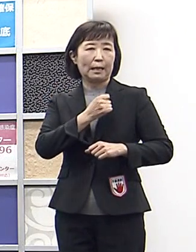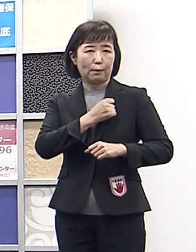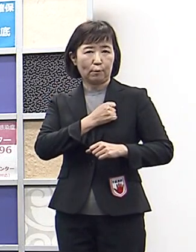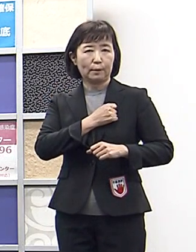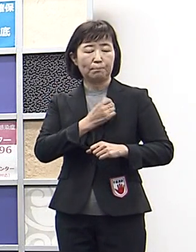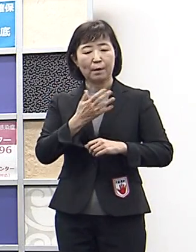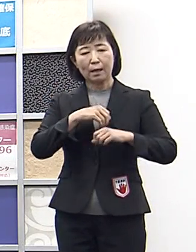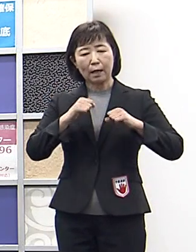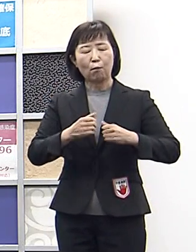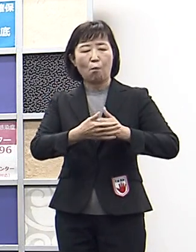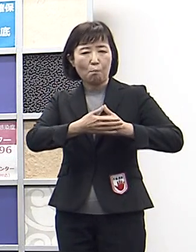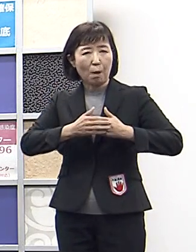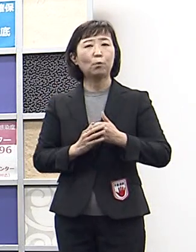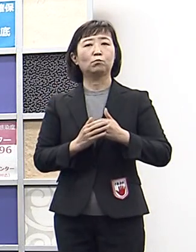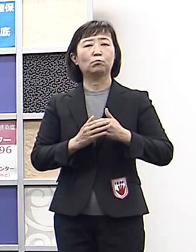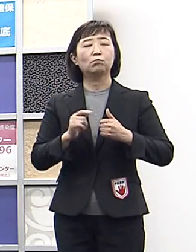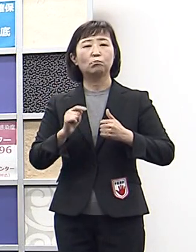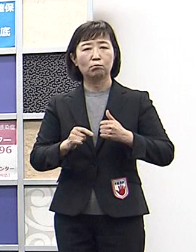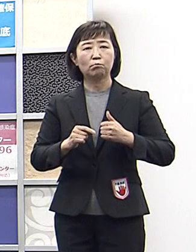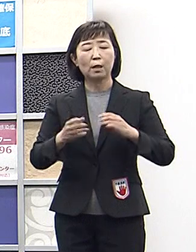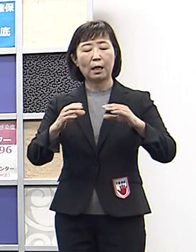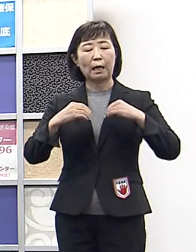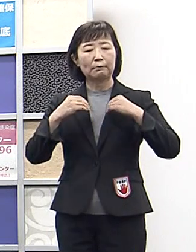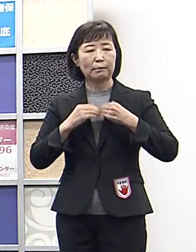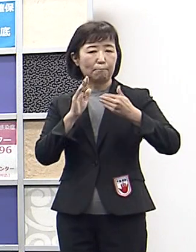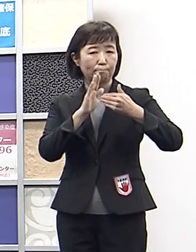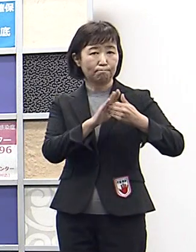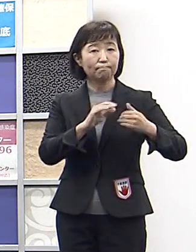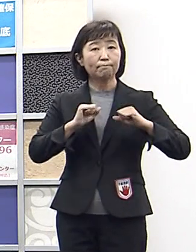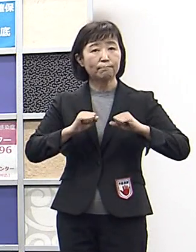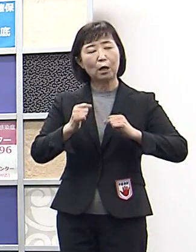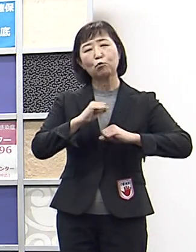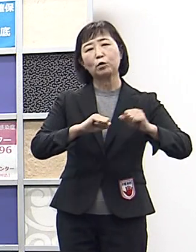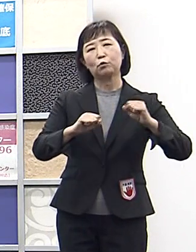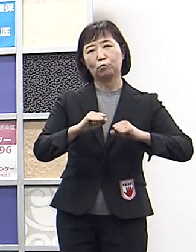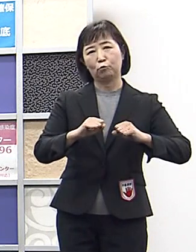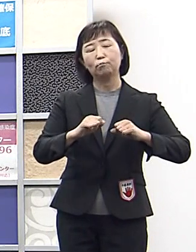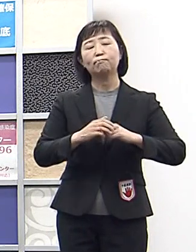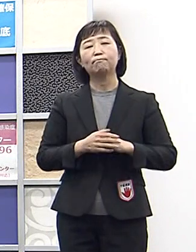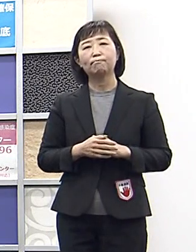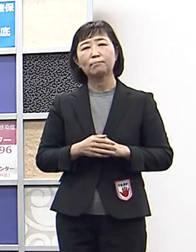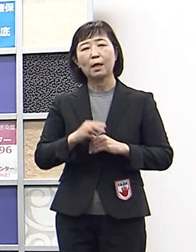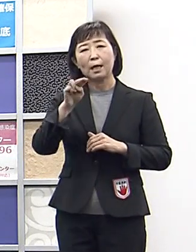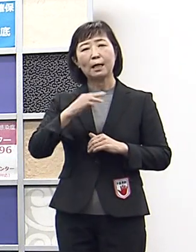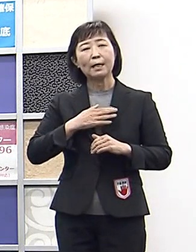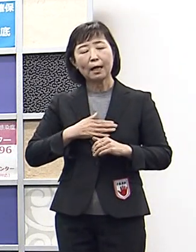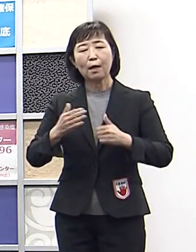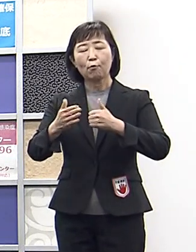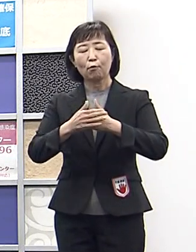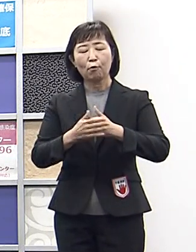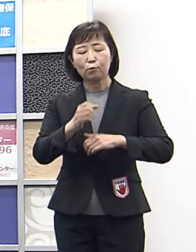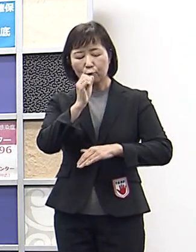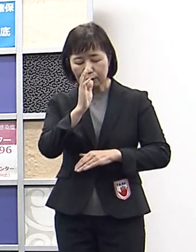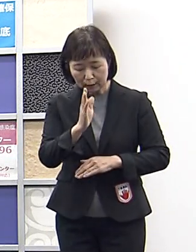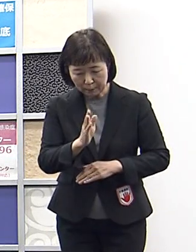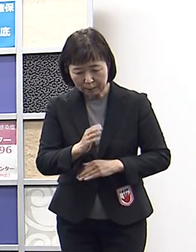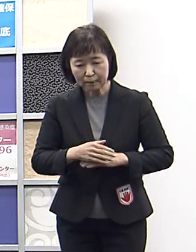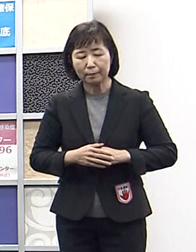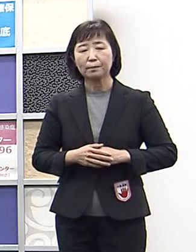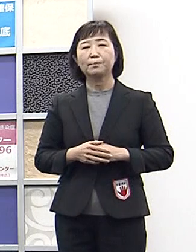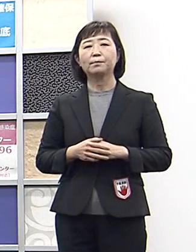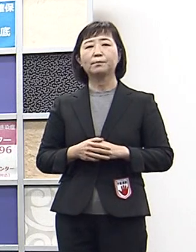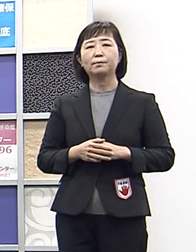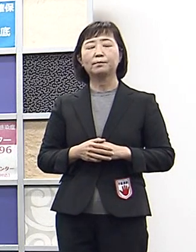命と健康を守り抜く感染症対策に取り組んでまいりますので何卒ご理解ご協力賜りますようお願いを申し上げ